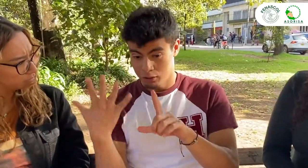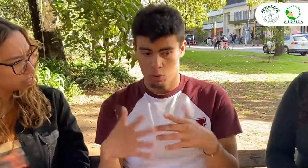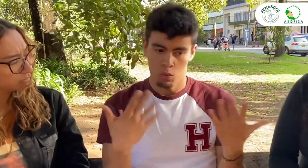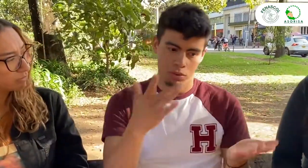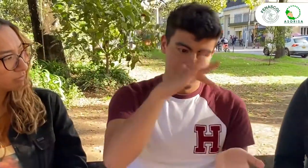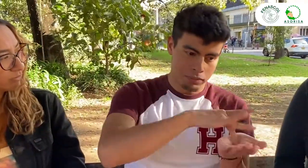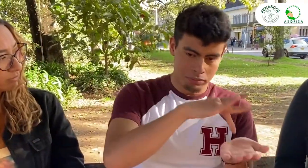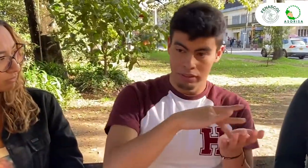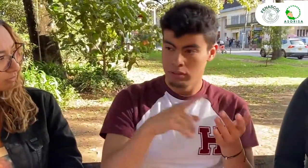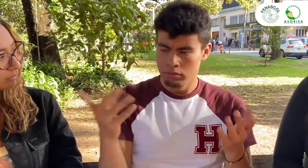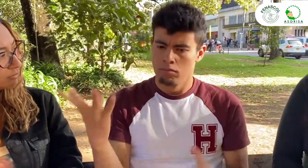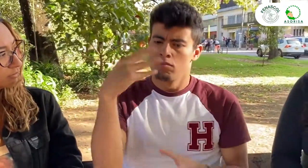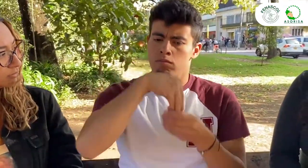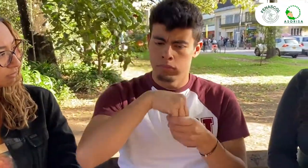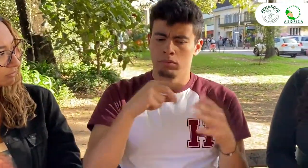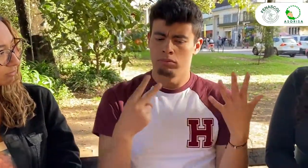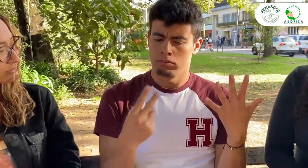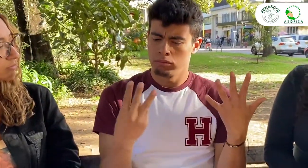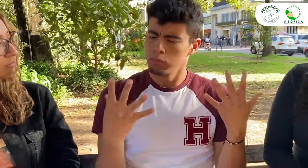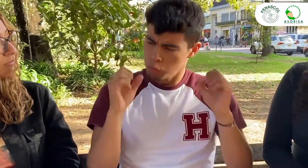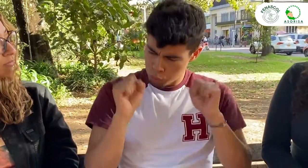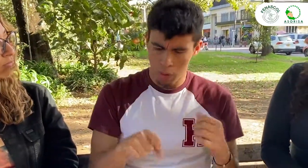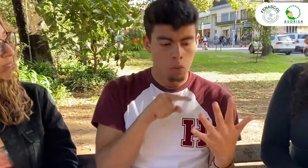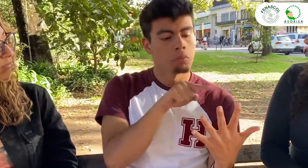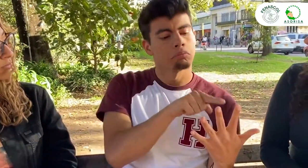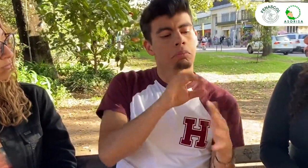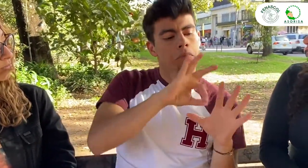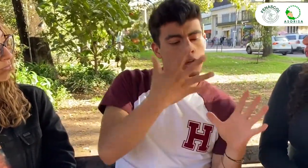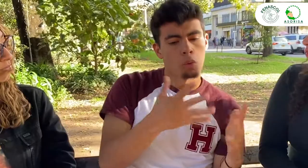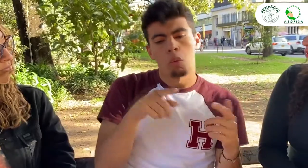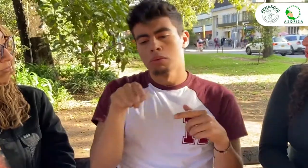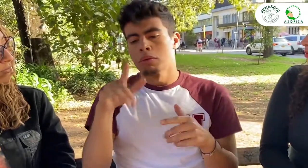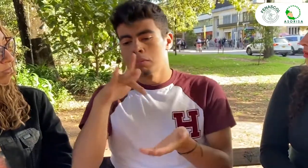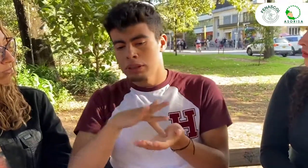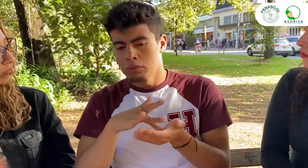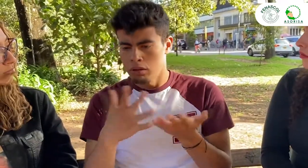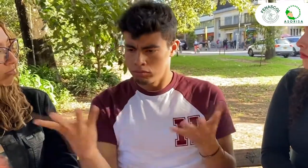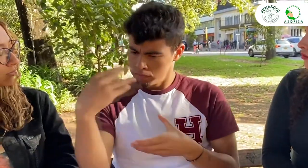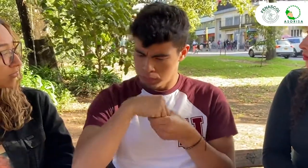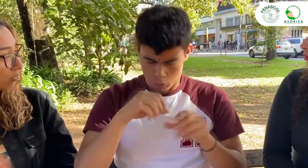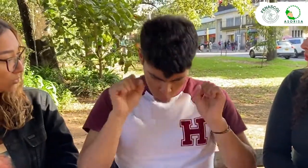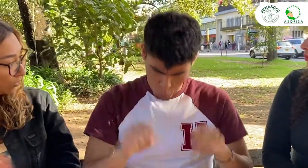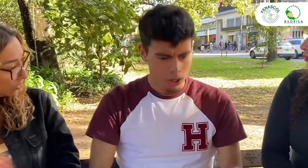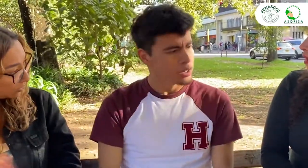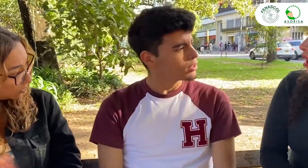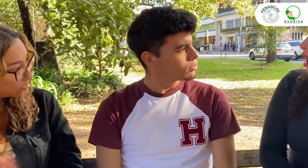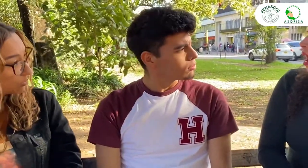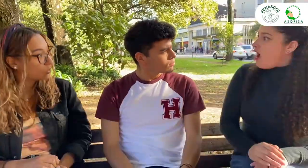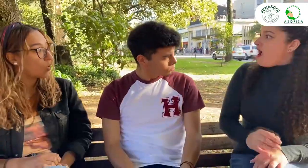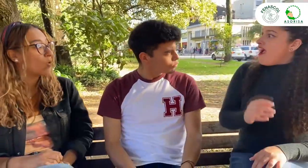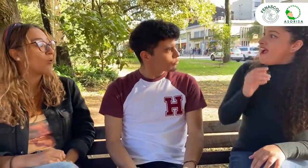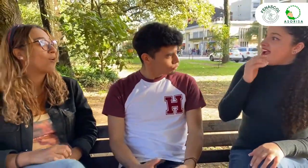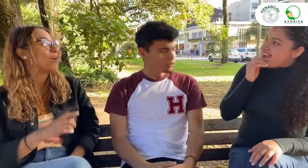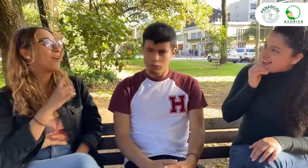puede estar conformado por personas que vayan a asistir tanto presencial o virtual claro que se puede